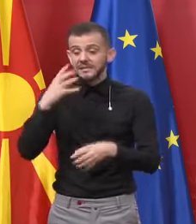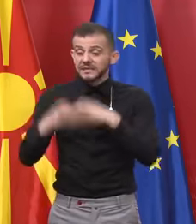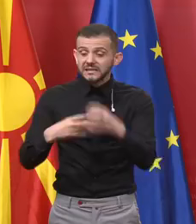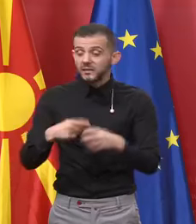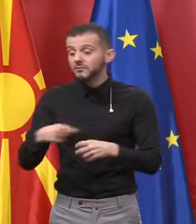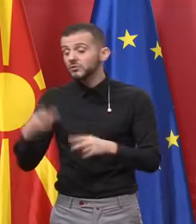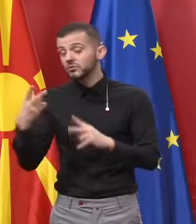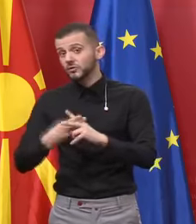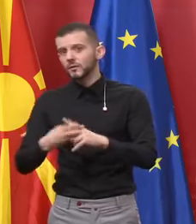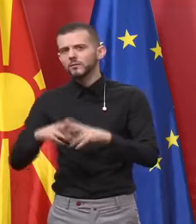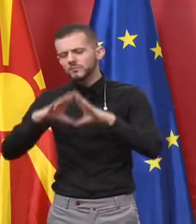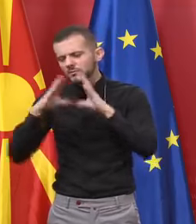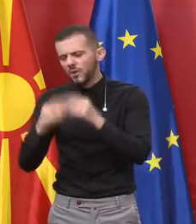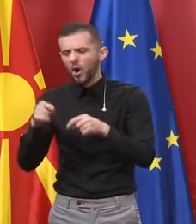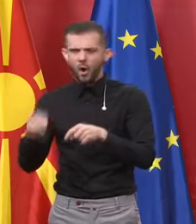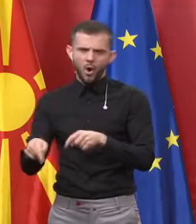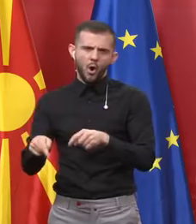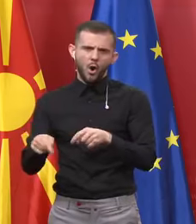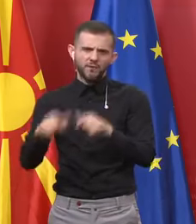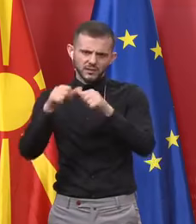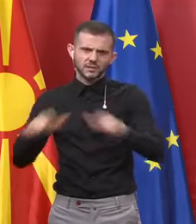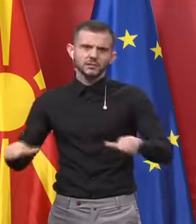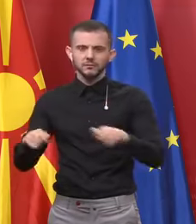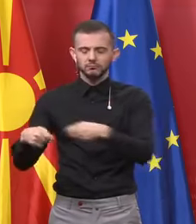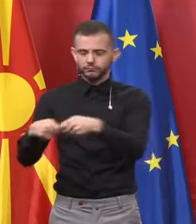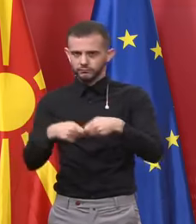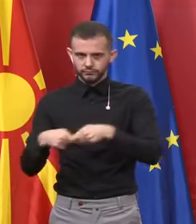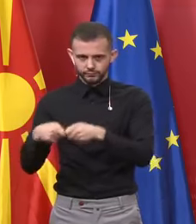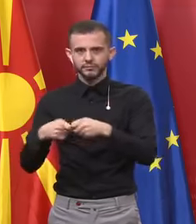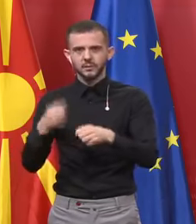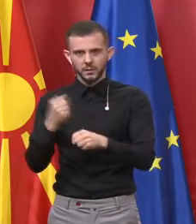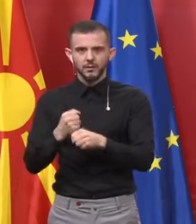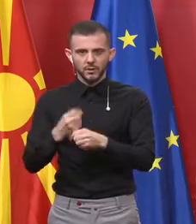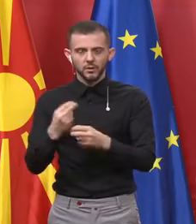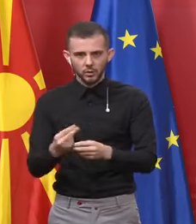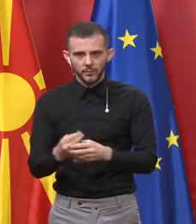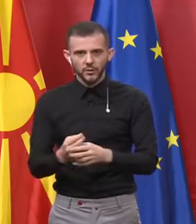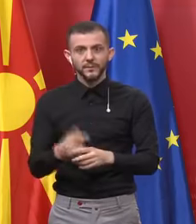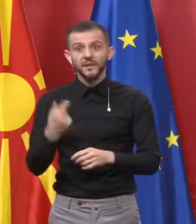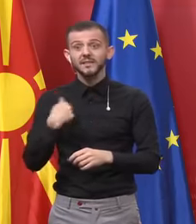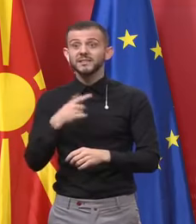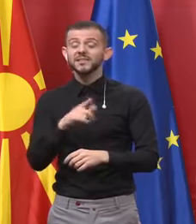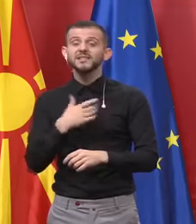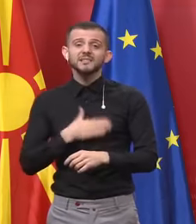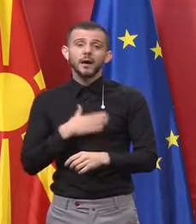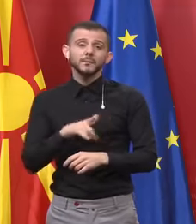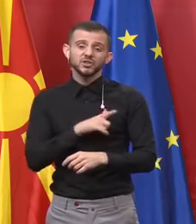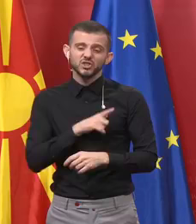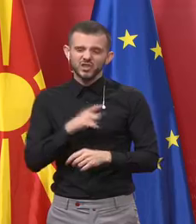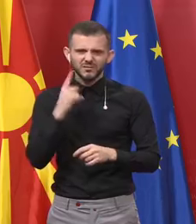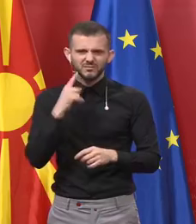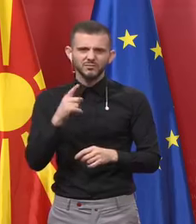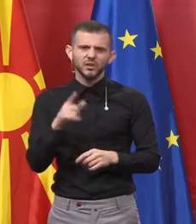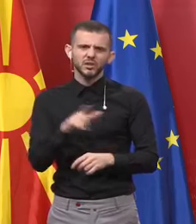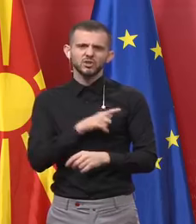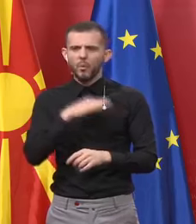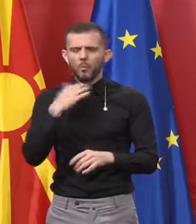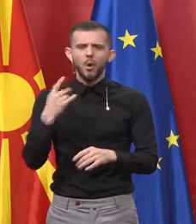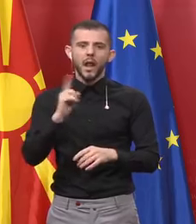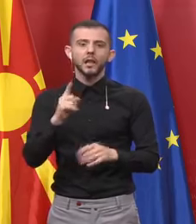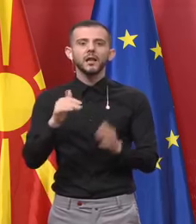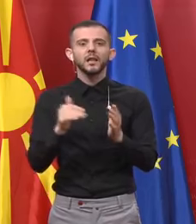четврток, целиот овој систем ќе биде среден. Значи, да практично чекањето се сведе на најмногу еден ден